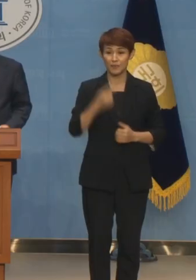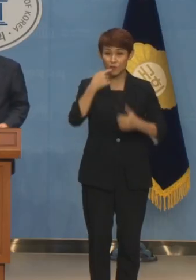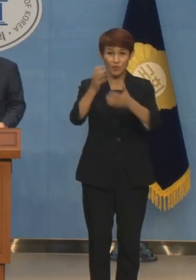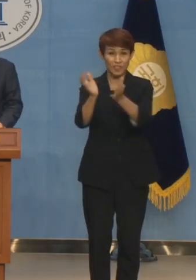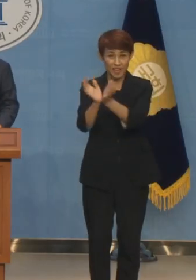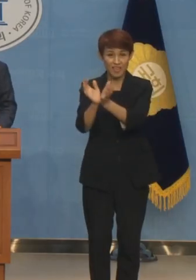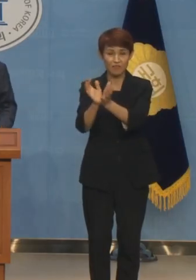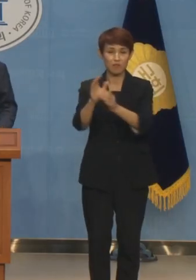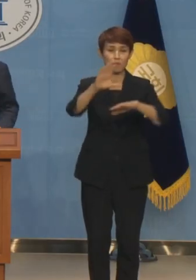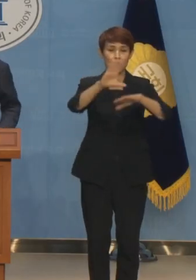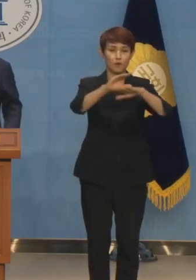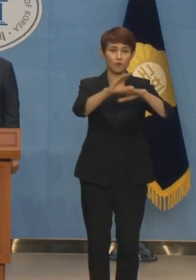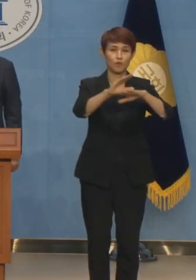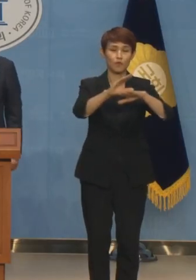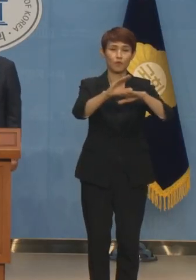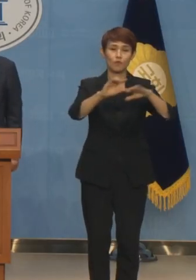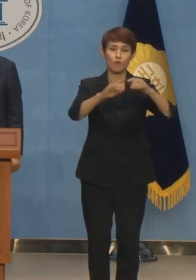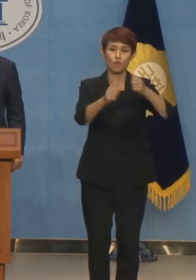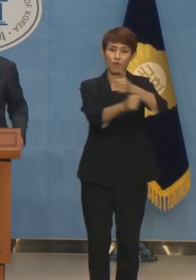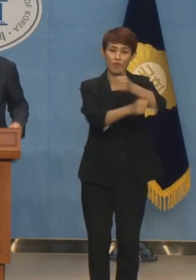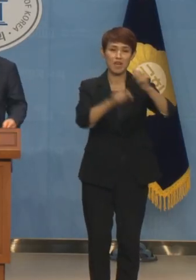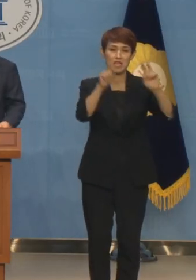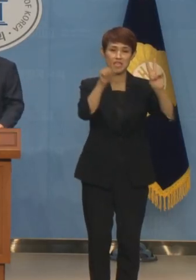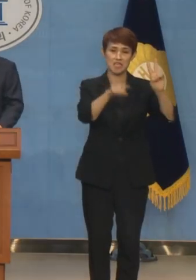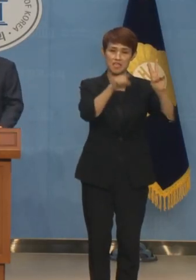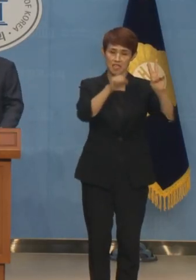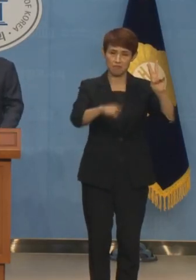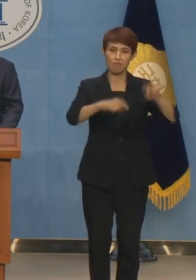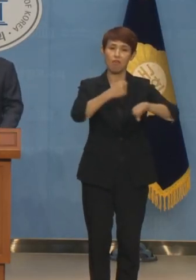드디어 방통위 2인 체제의 합법성,